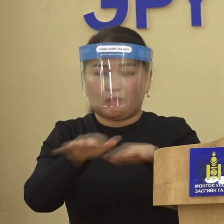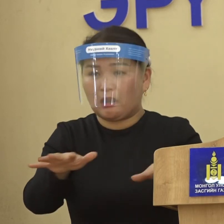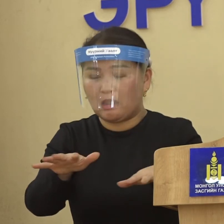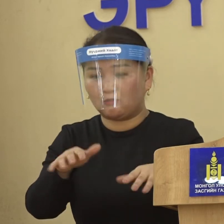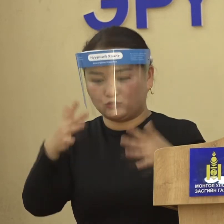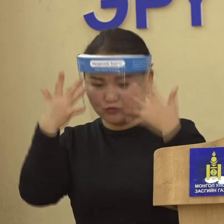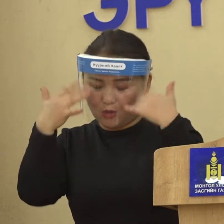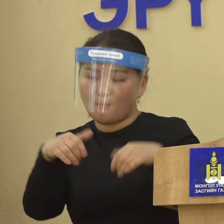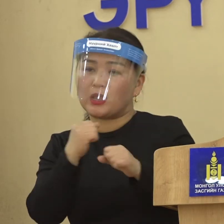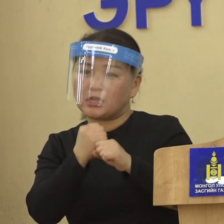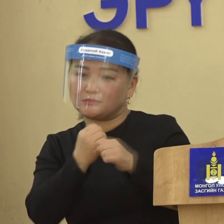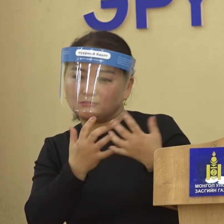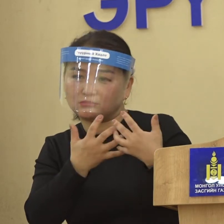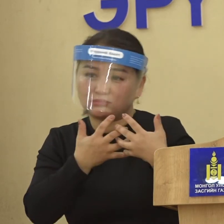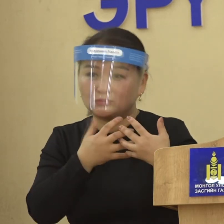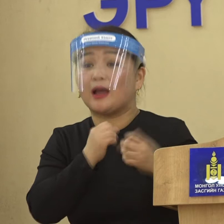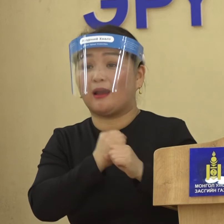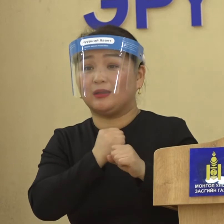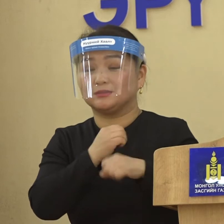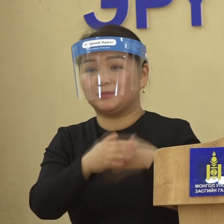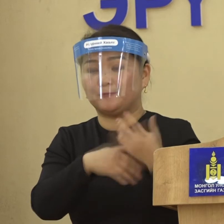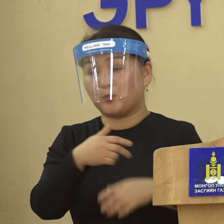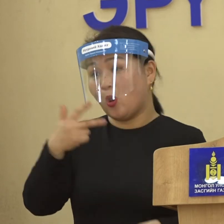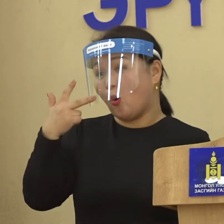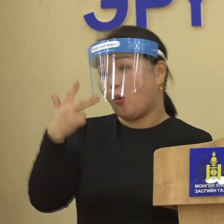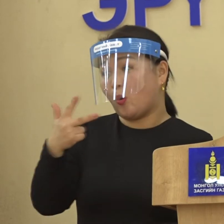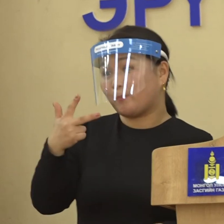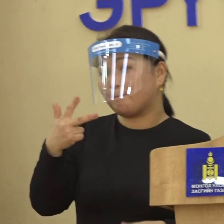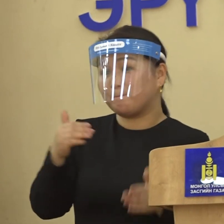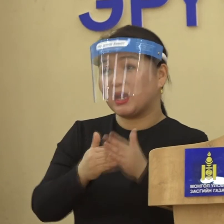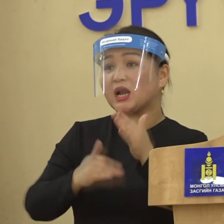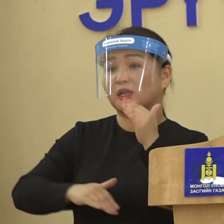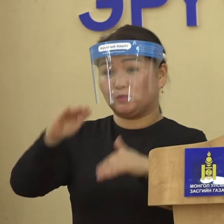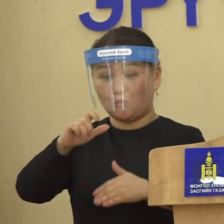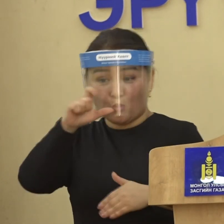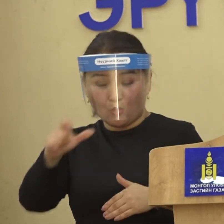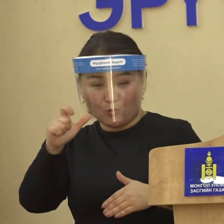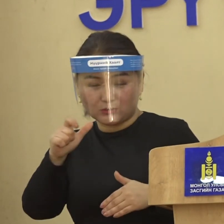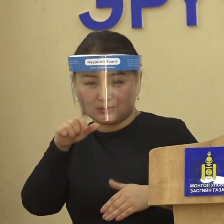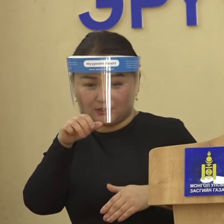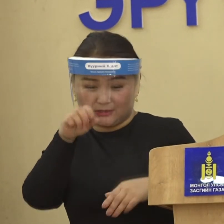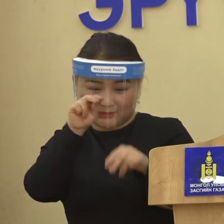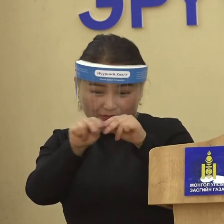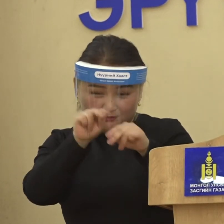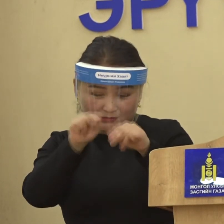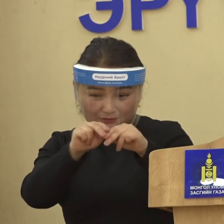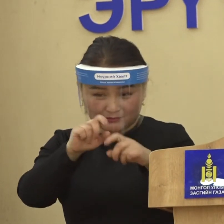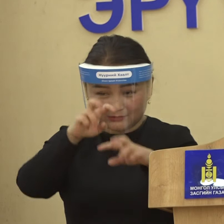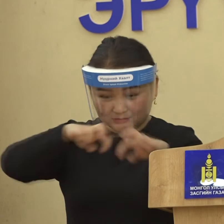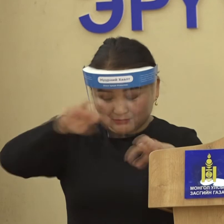тэгэхээр энэ одоо 3000 гаруй хүний шинжил тандал судалгаа явуулахдаа давтагдсан